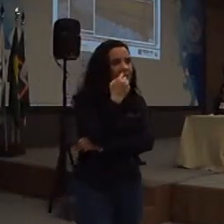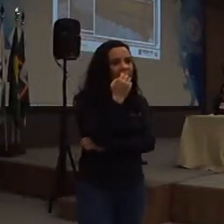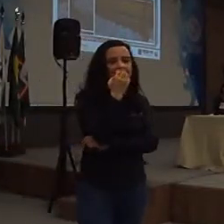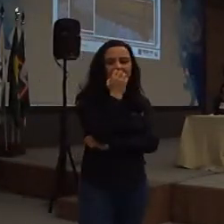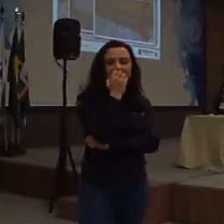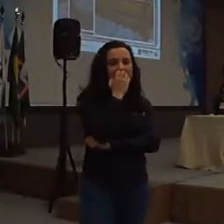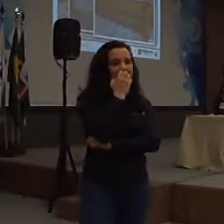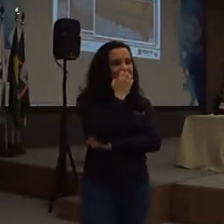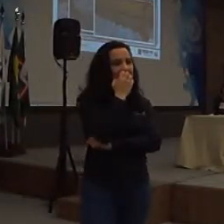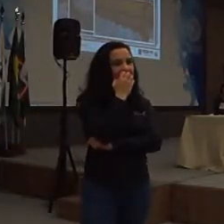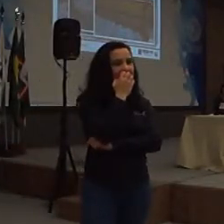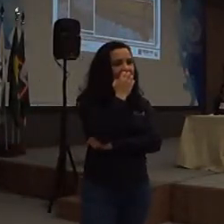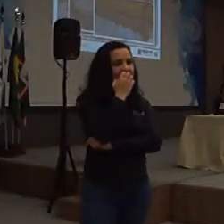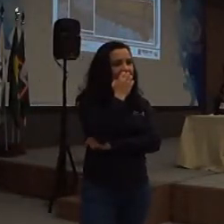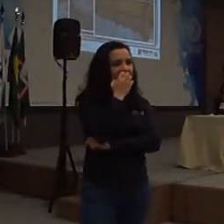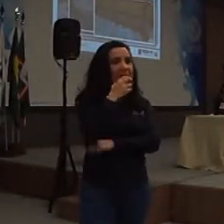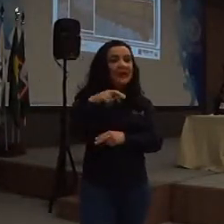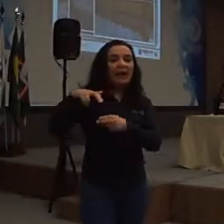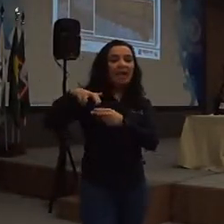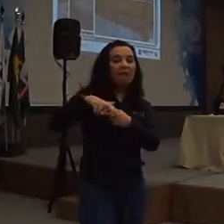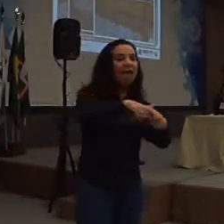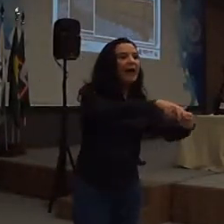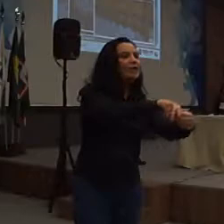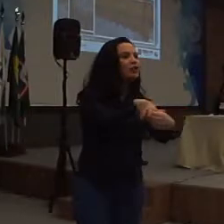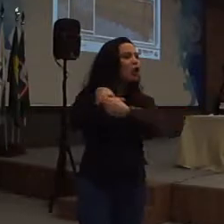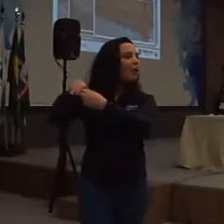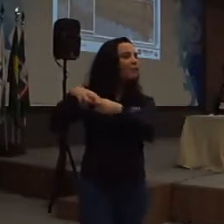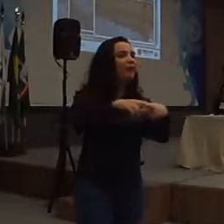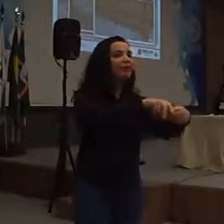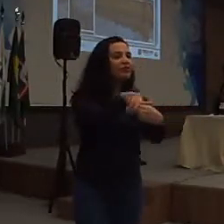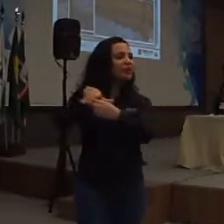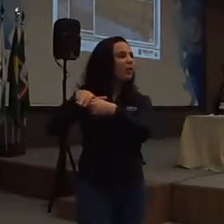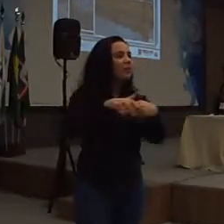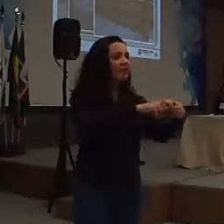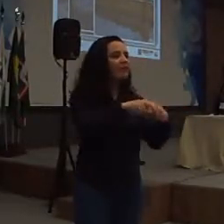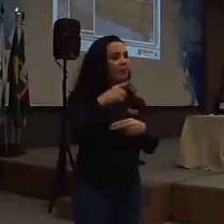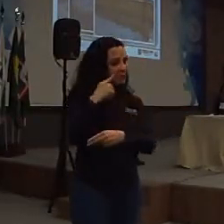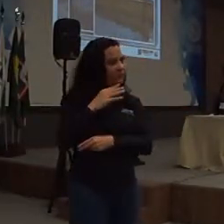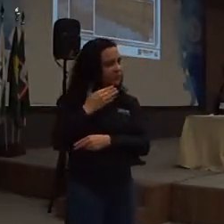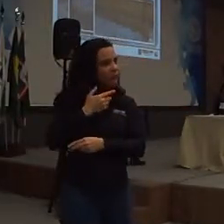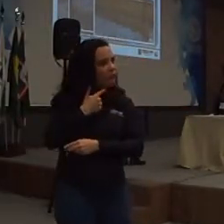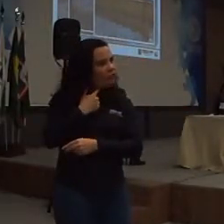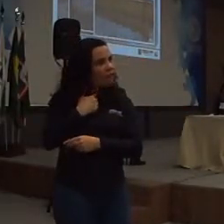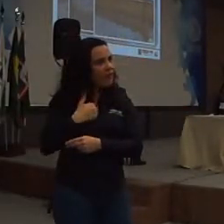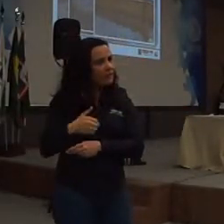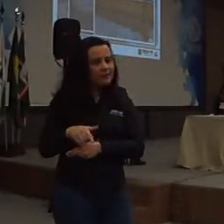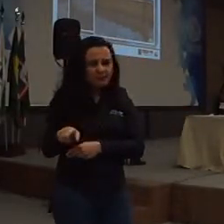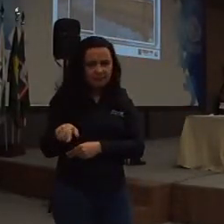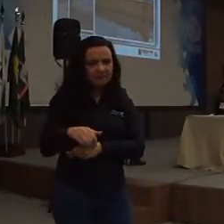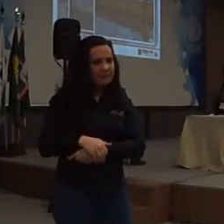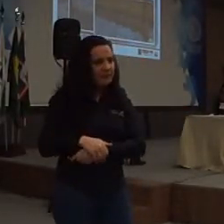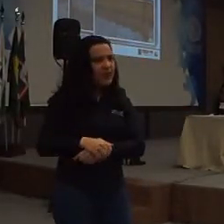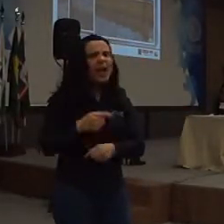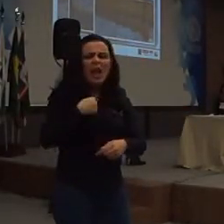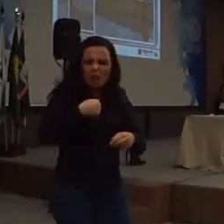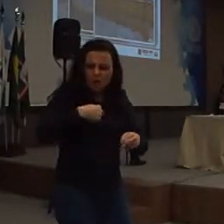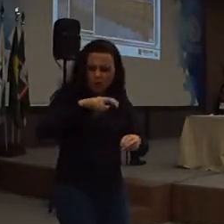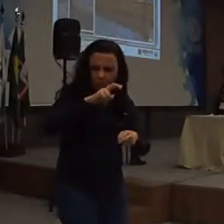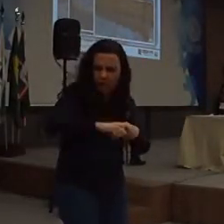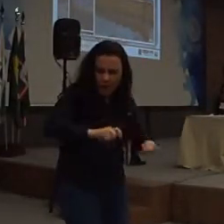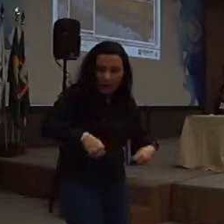acho que aconteceu exatamente isso, eu falei, eu vou lá. E fui lá falar com o dono. Falei, posso fazer uma catedral de